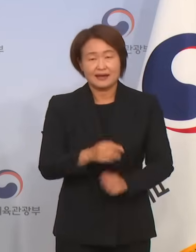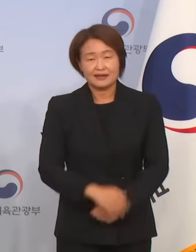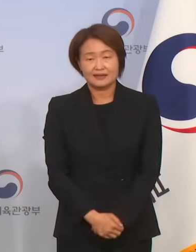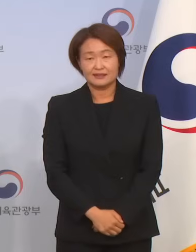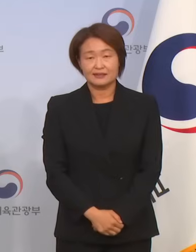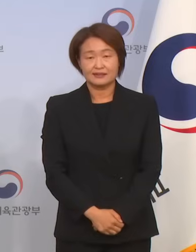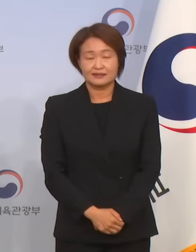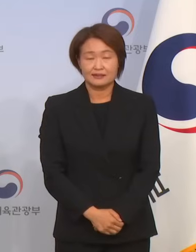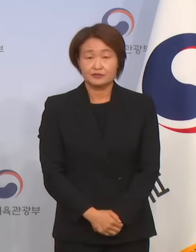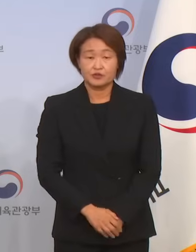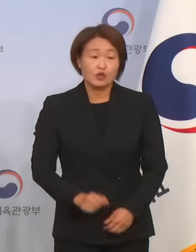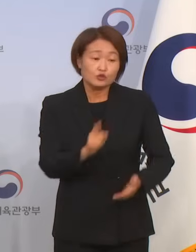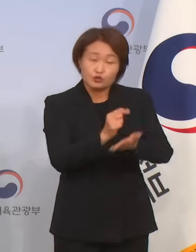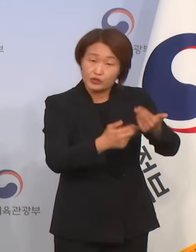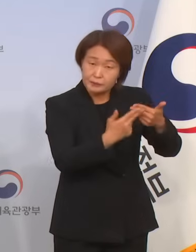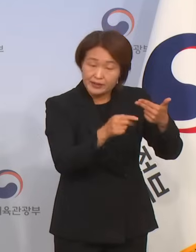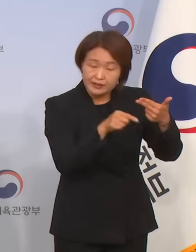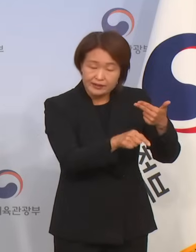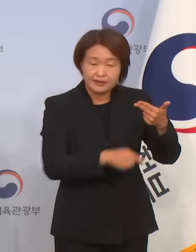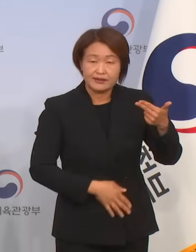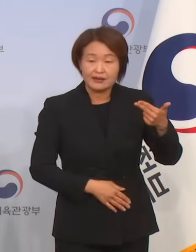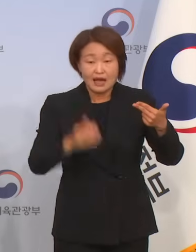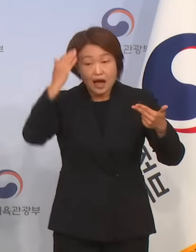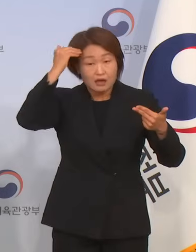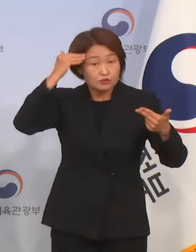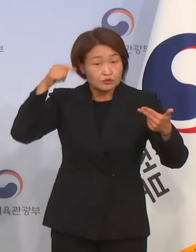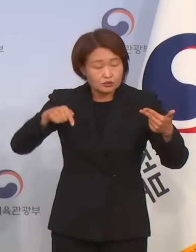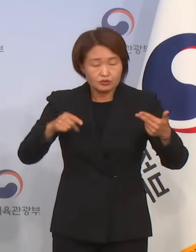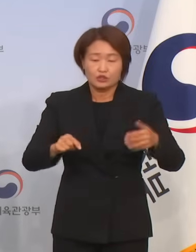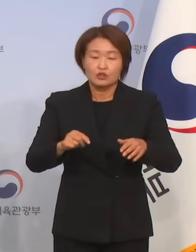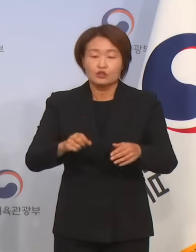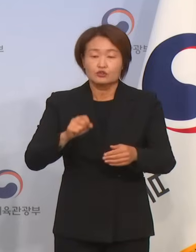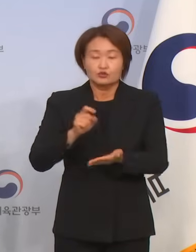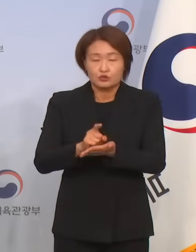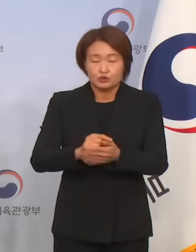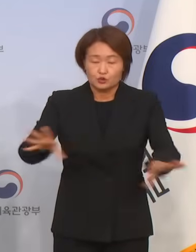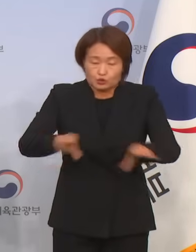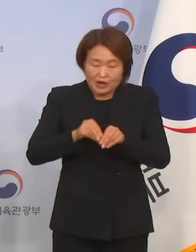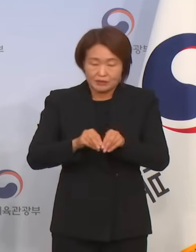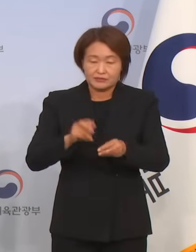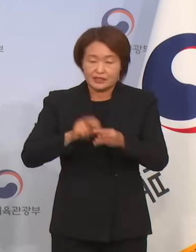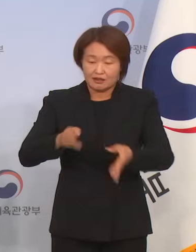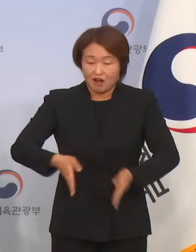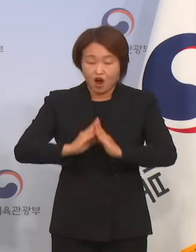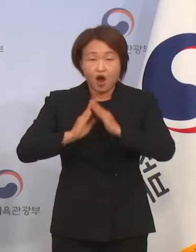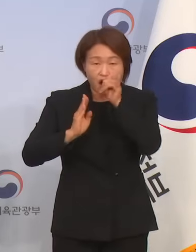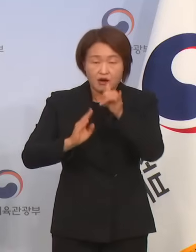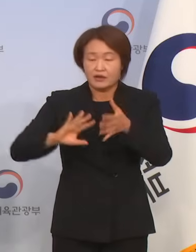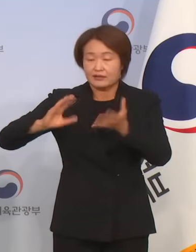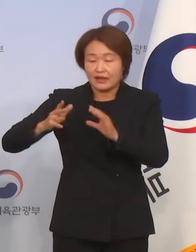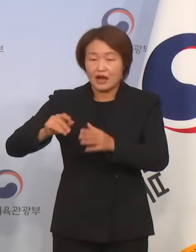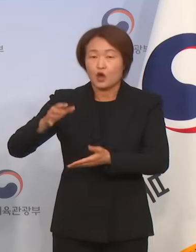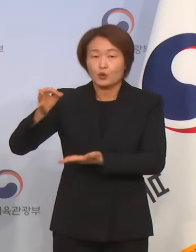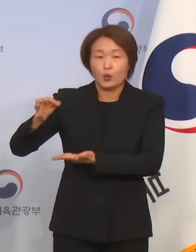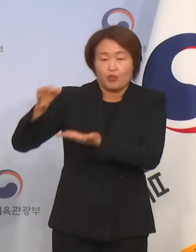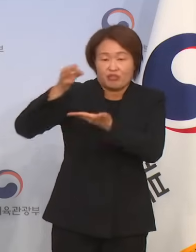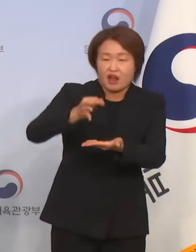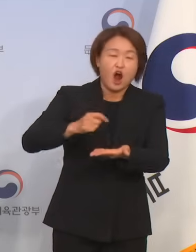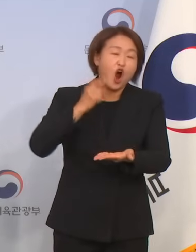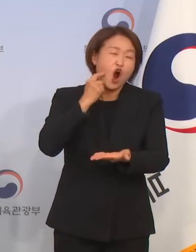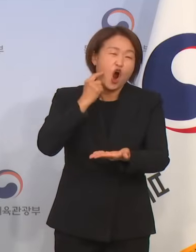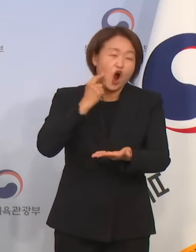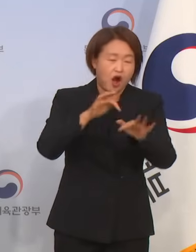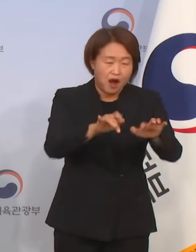약정하였습니다. 축구협회는 대한민국 축구종합센터 건립 시 국고보조금을 허위로